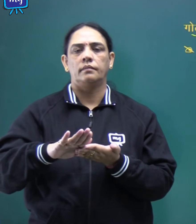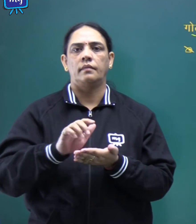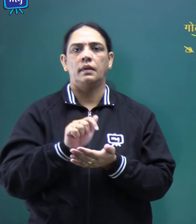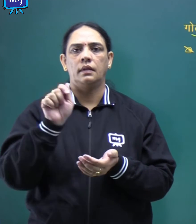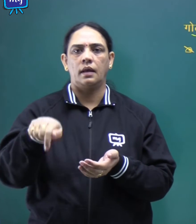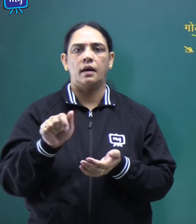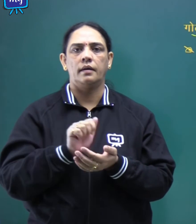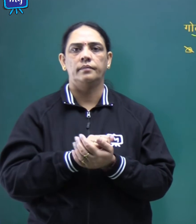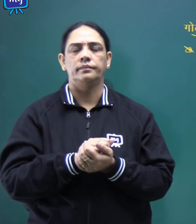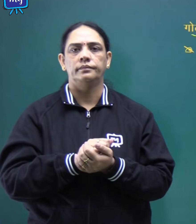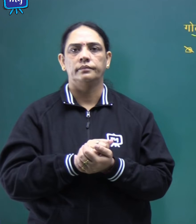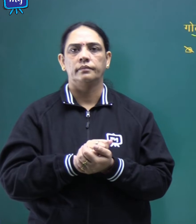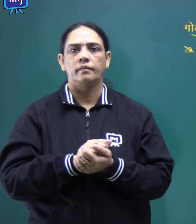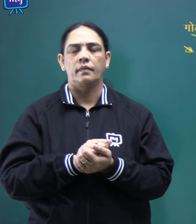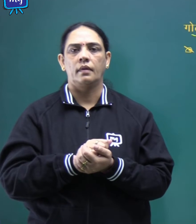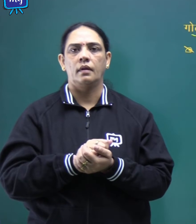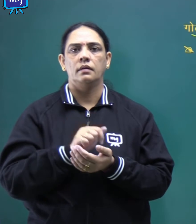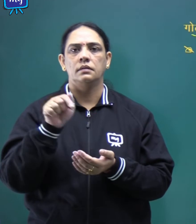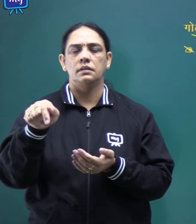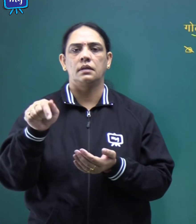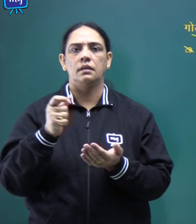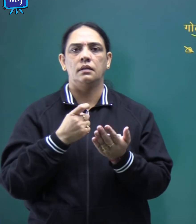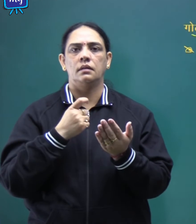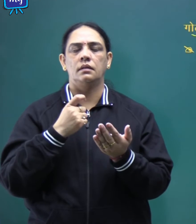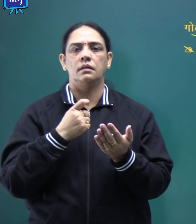दिया हुआ है जिसकी त्रिज्या